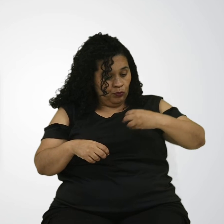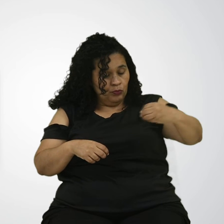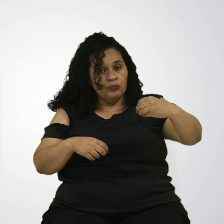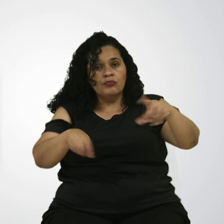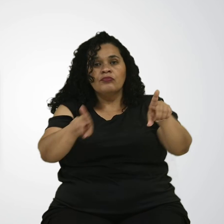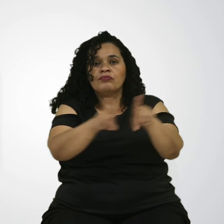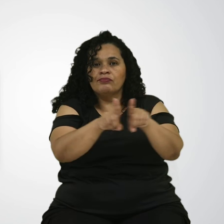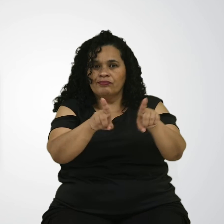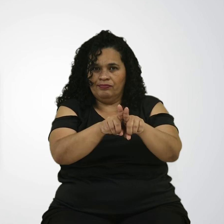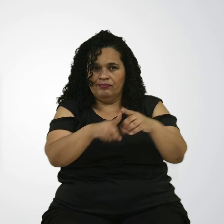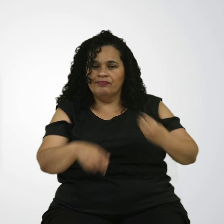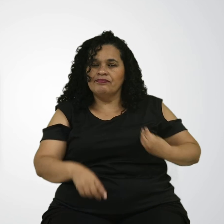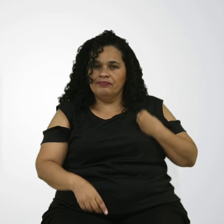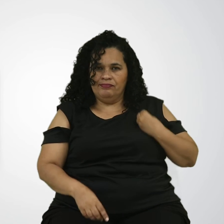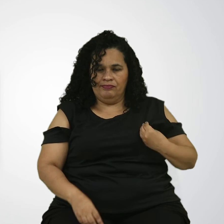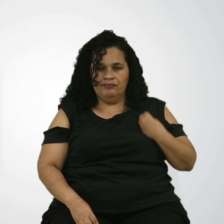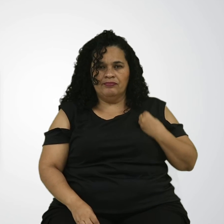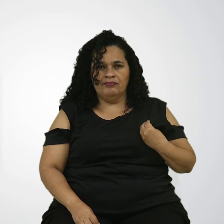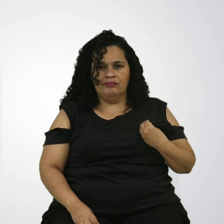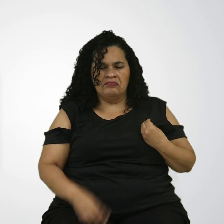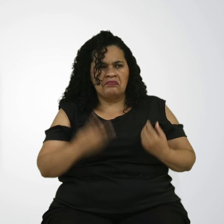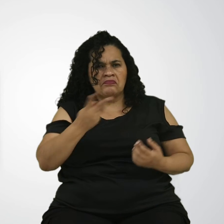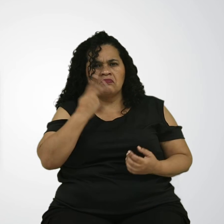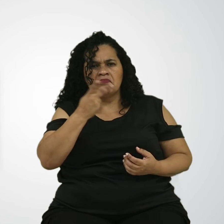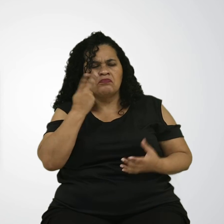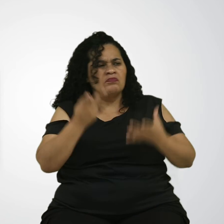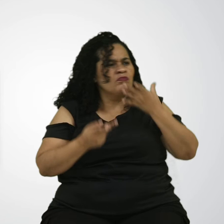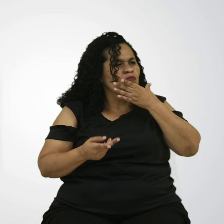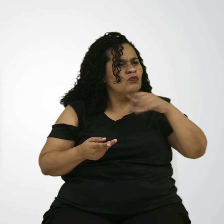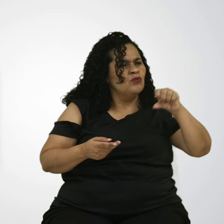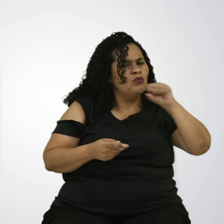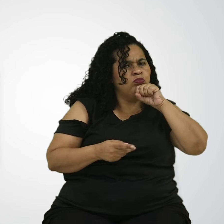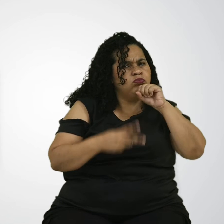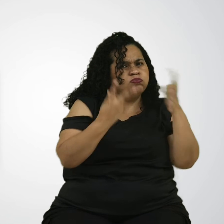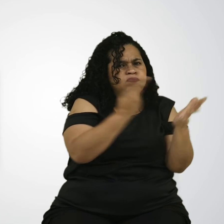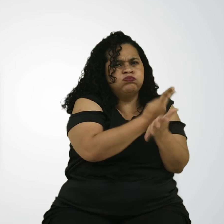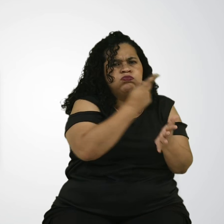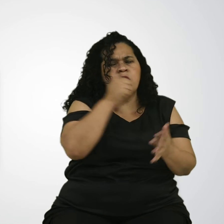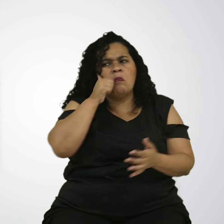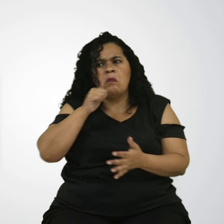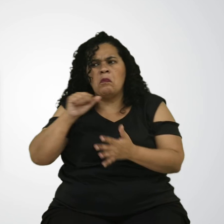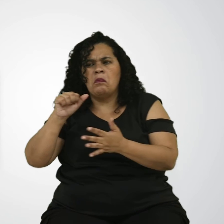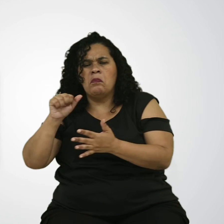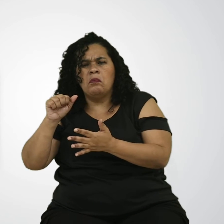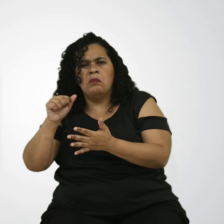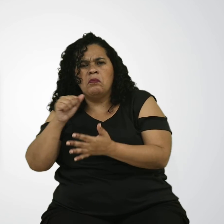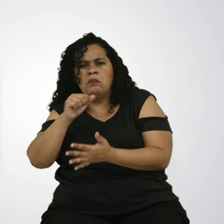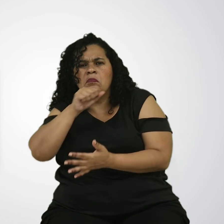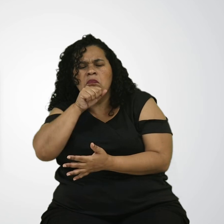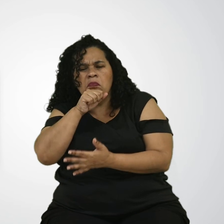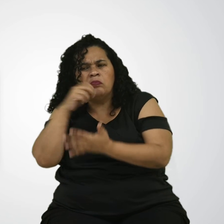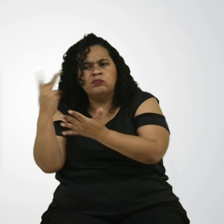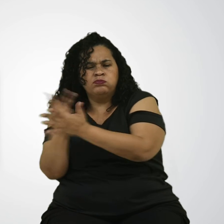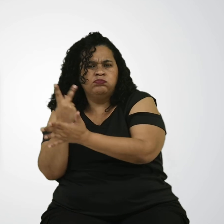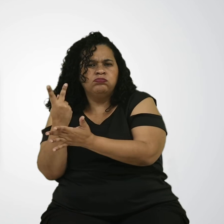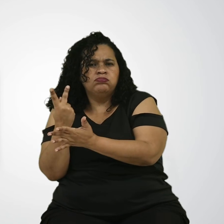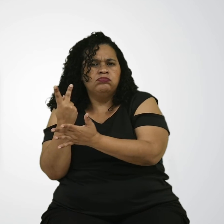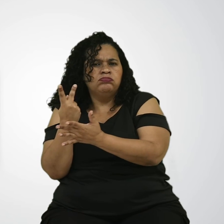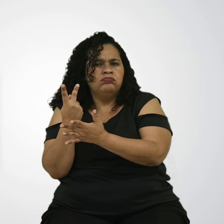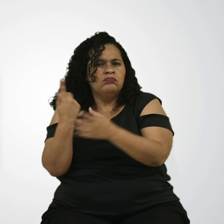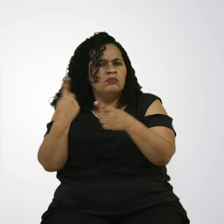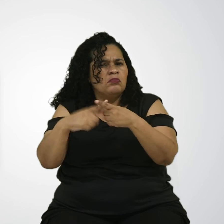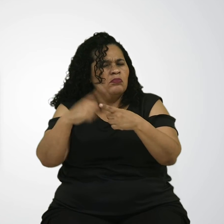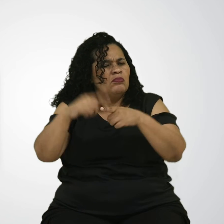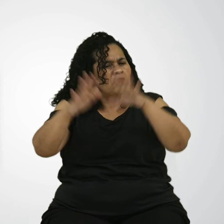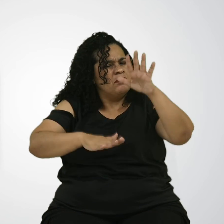não estamos falando de um pai disfuncional, uma mãe disfuncional, porque às vezes parece que sempre partem desse